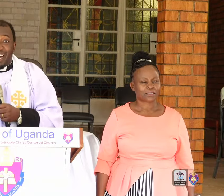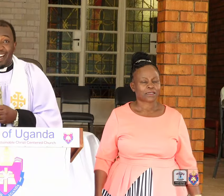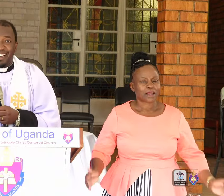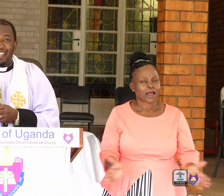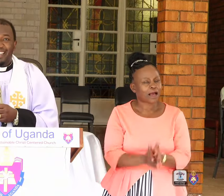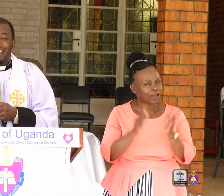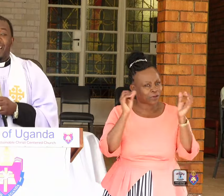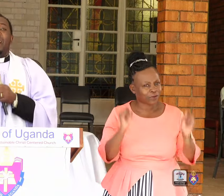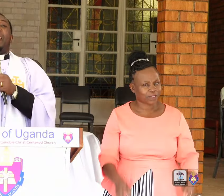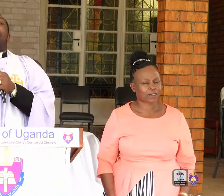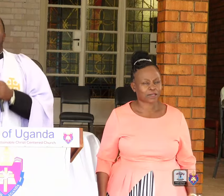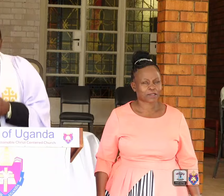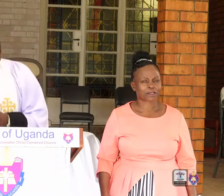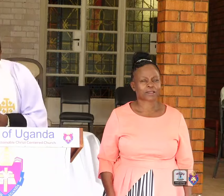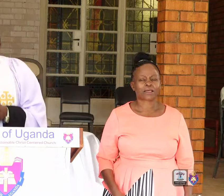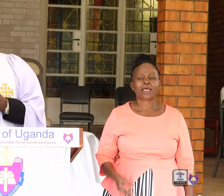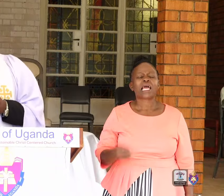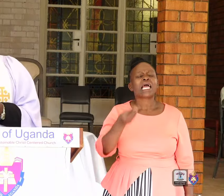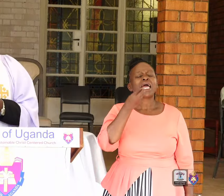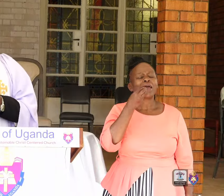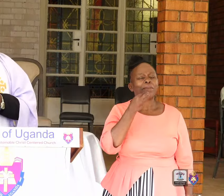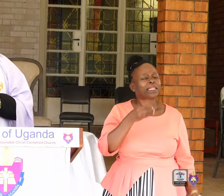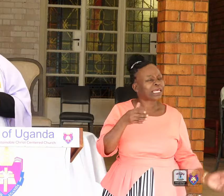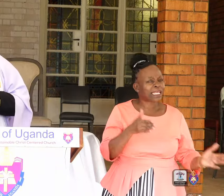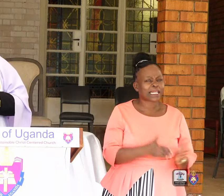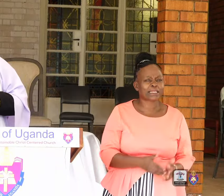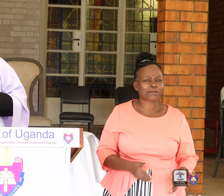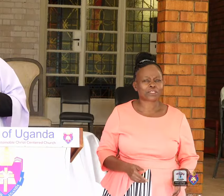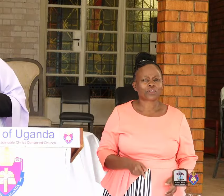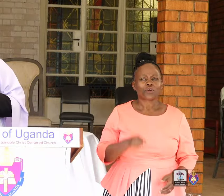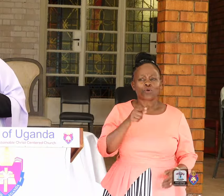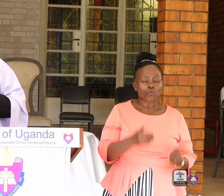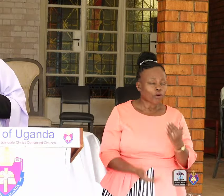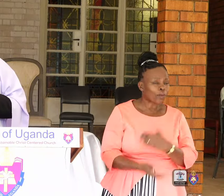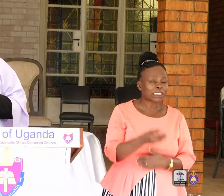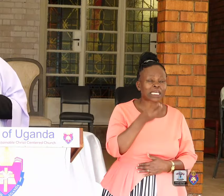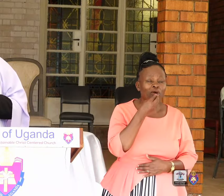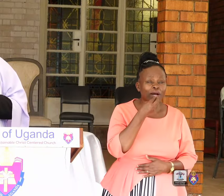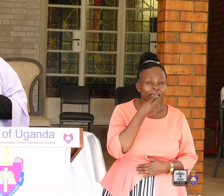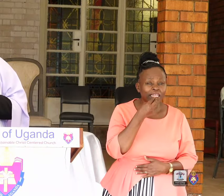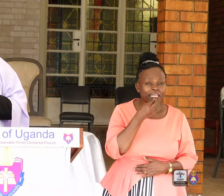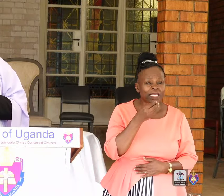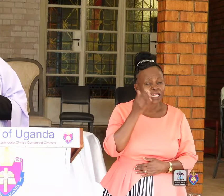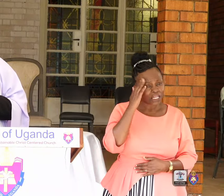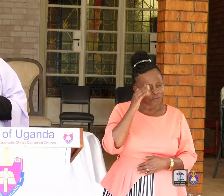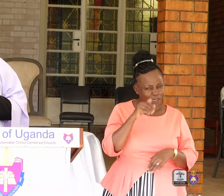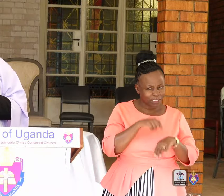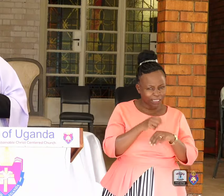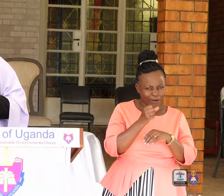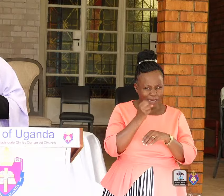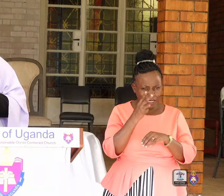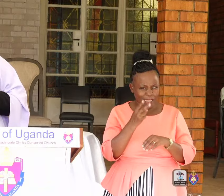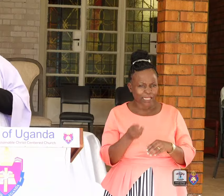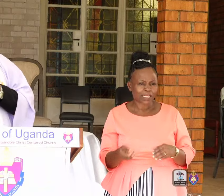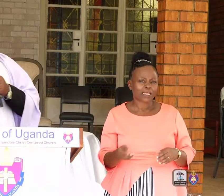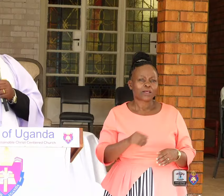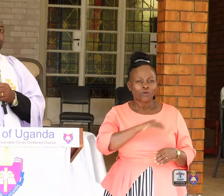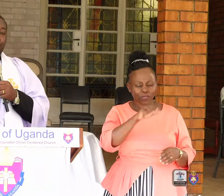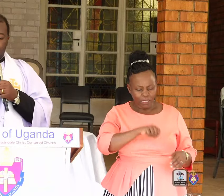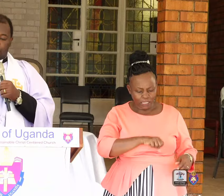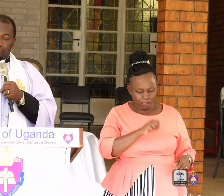Aleluya. Emere erike komo. Waliwo gye wakedde okulya. Naye okimanyi nti ku ssaawa nga mukaaga awo ojja kugenda